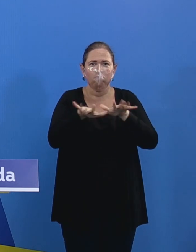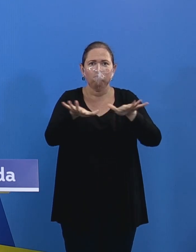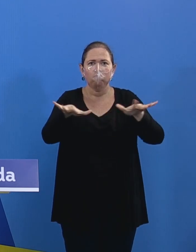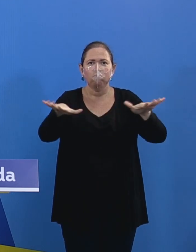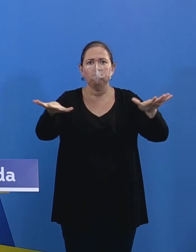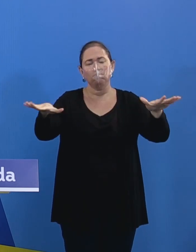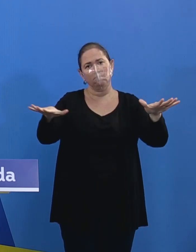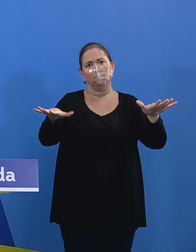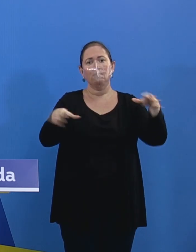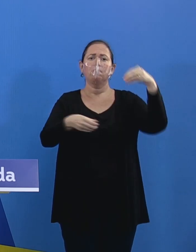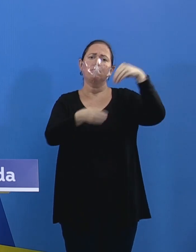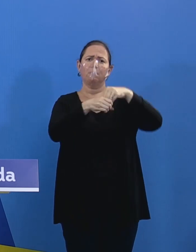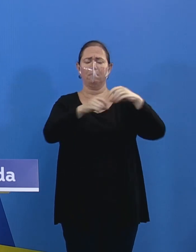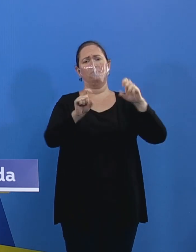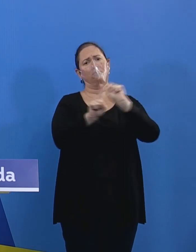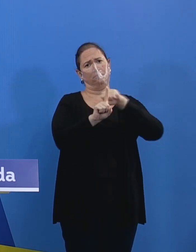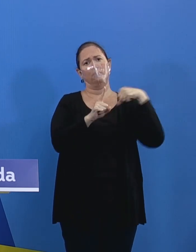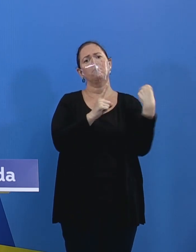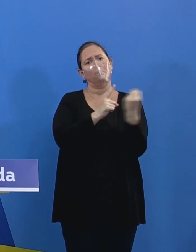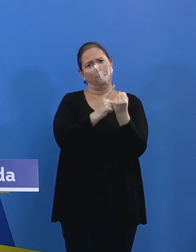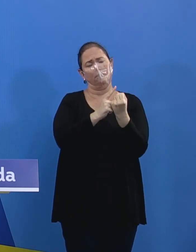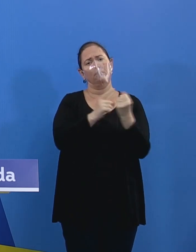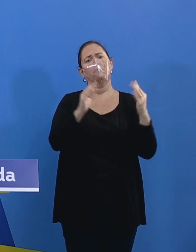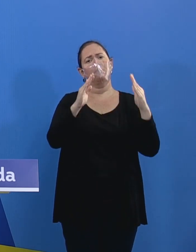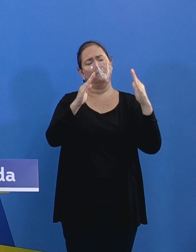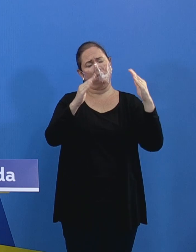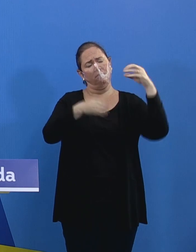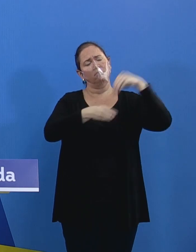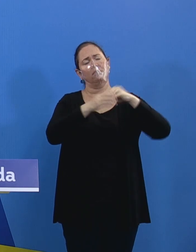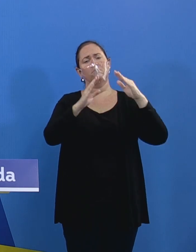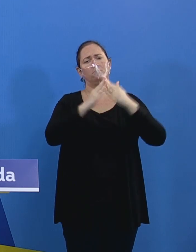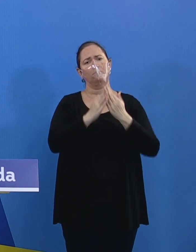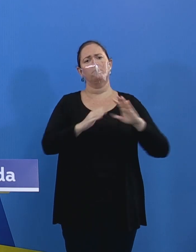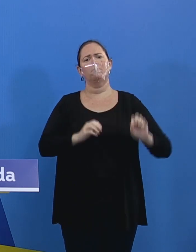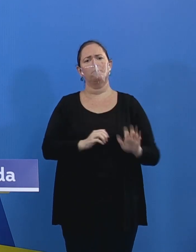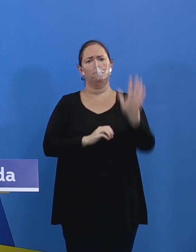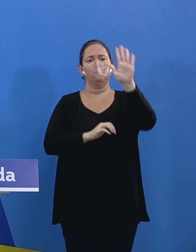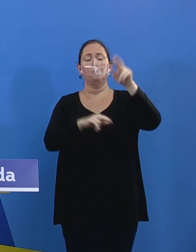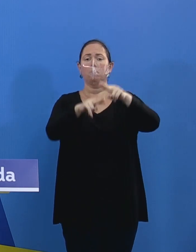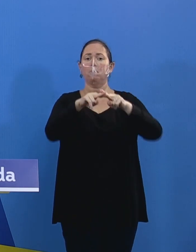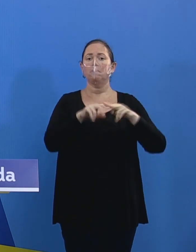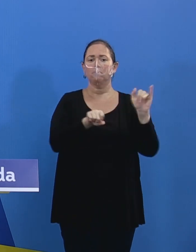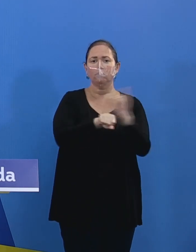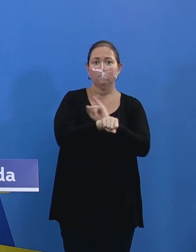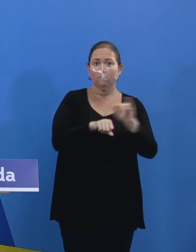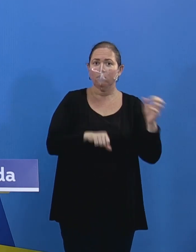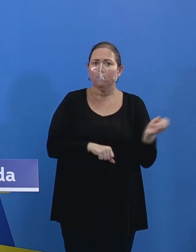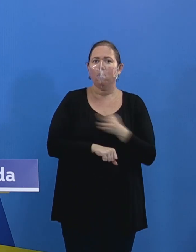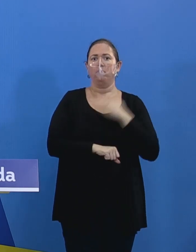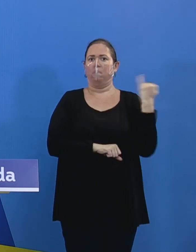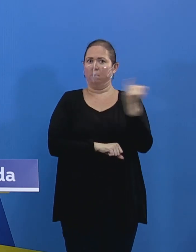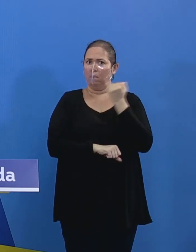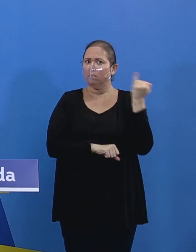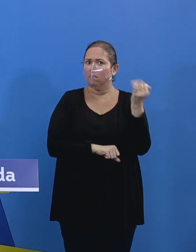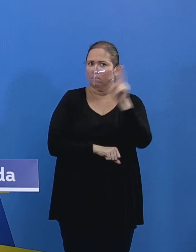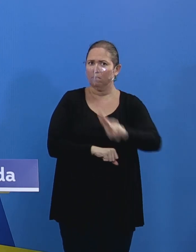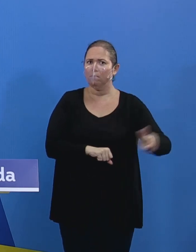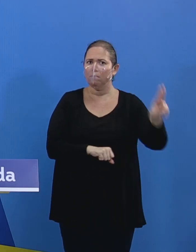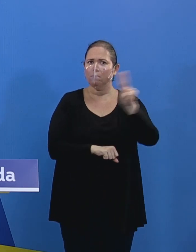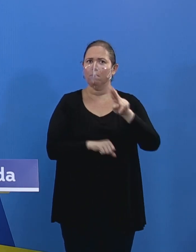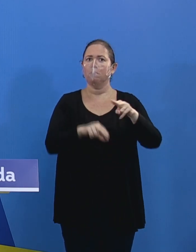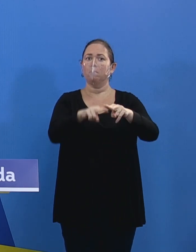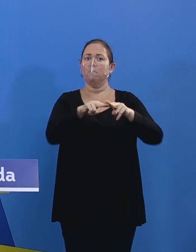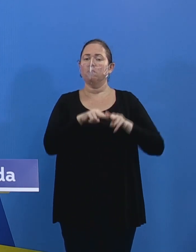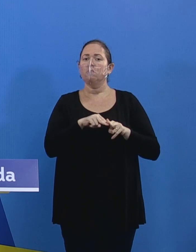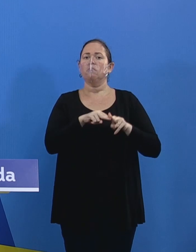se comporta na sociedade e nas comunidades. E é por isso que novas metodologias são necessárias, é por isso que esta